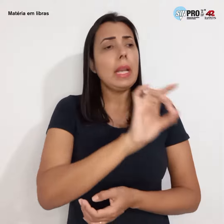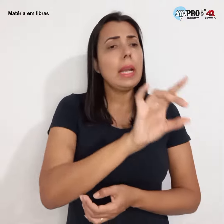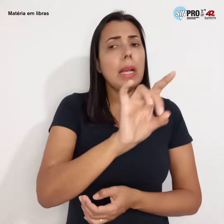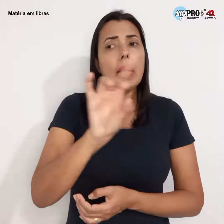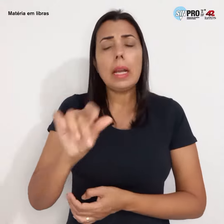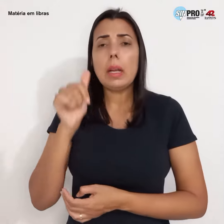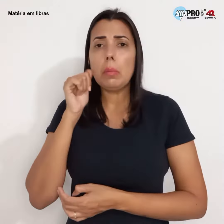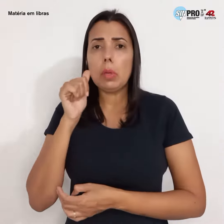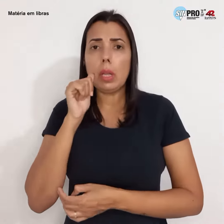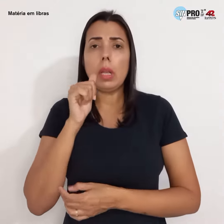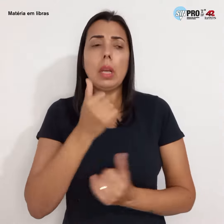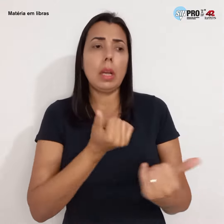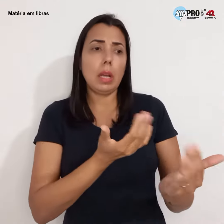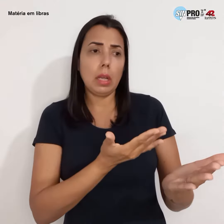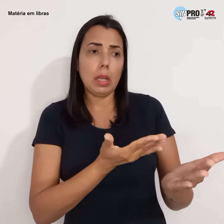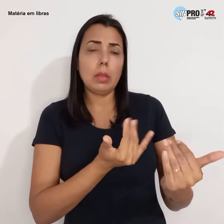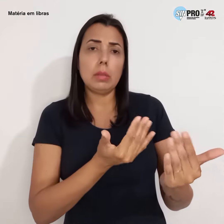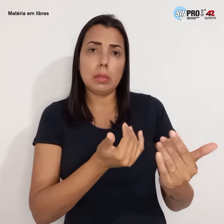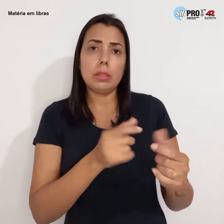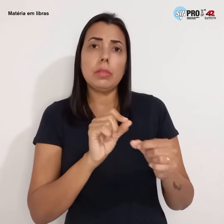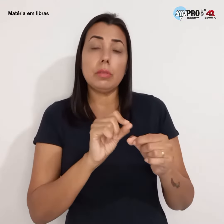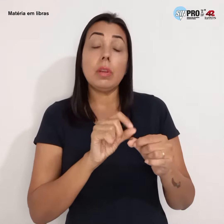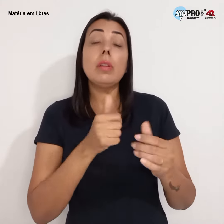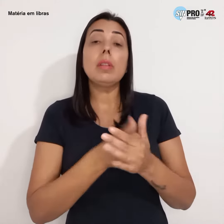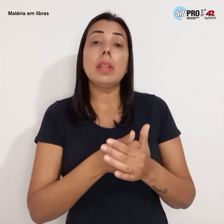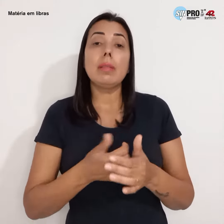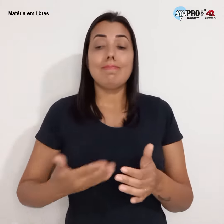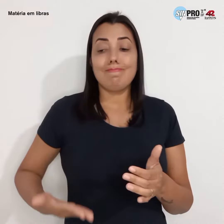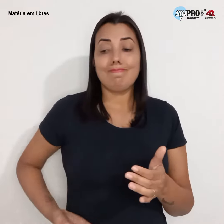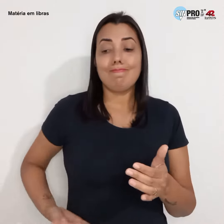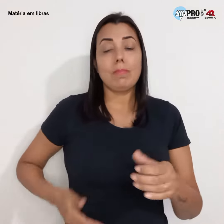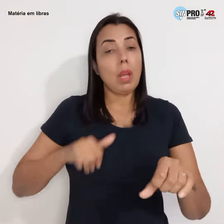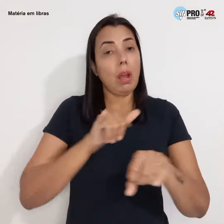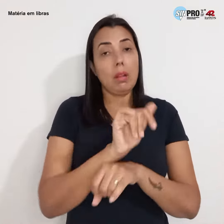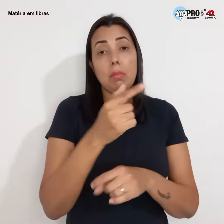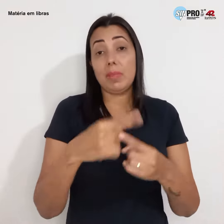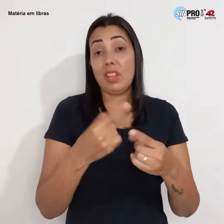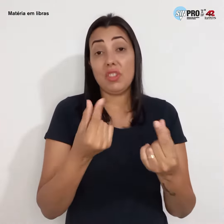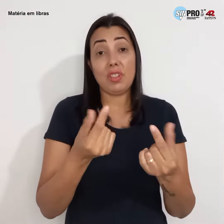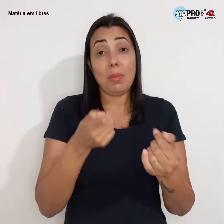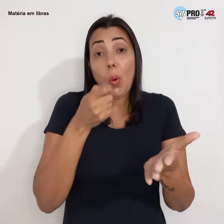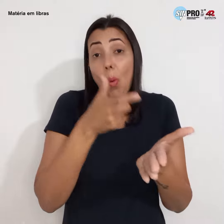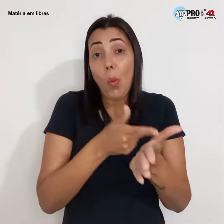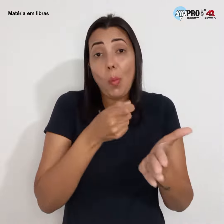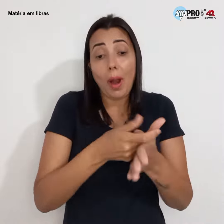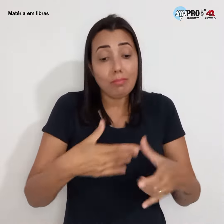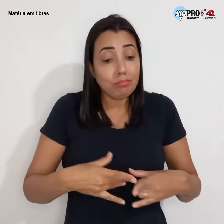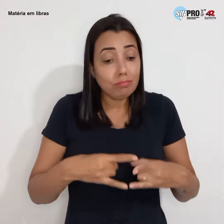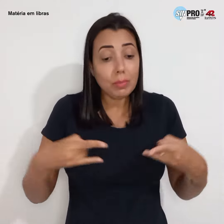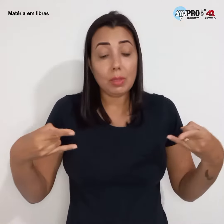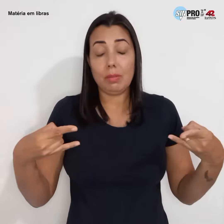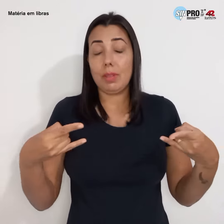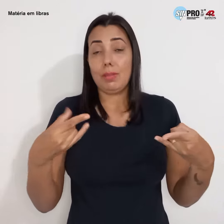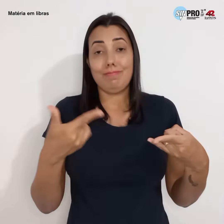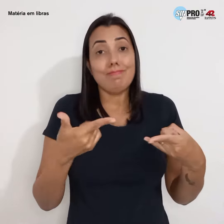em cada quatro adolescentes faltam às aulas durante o período menstrual por não terem dinheiro para comprar absorventes.